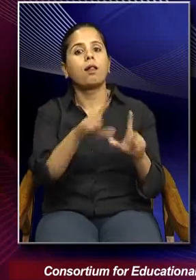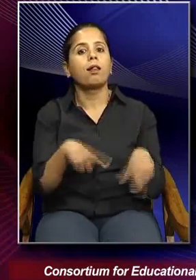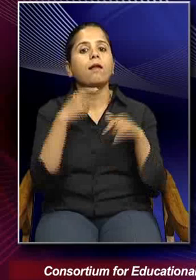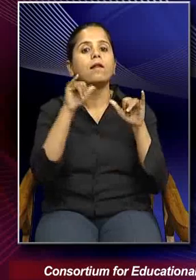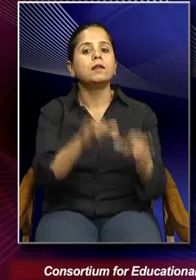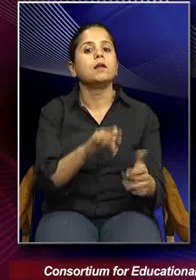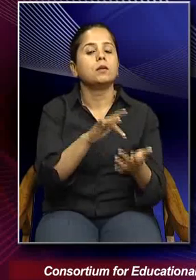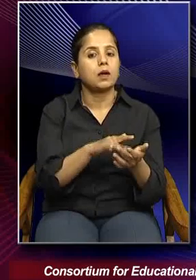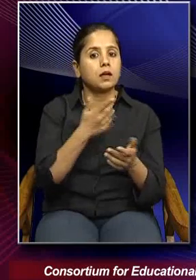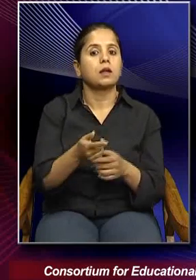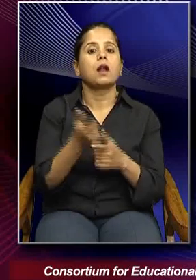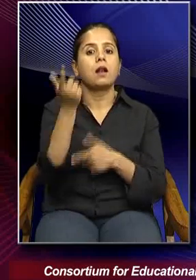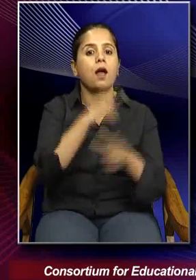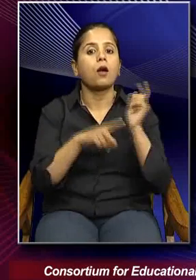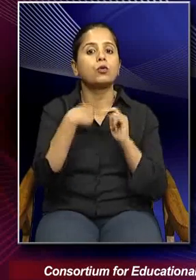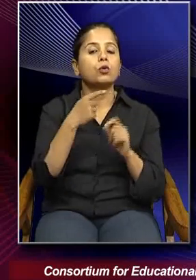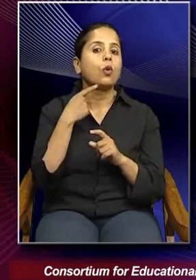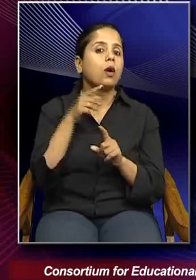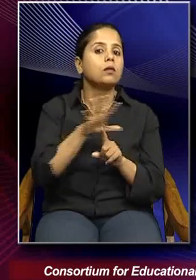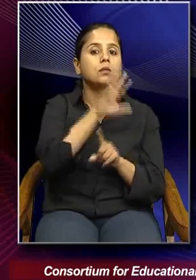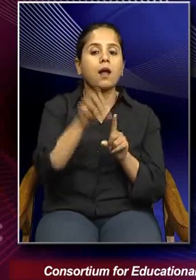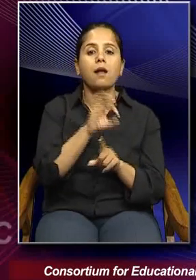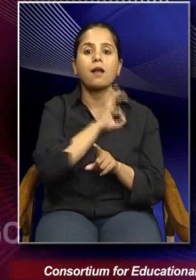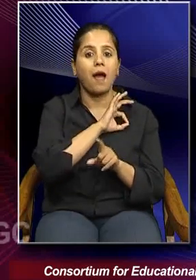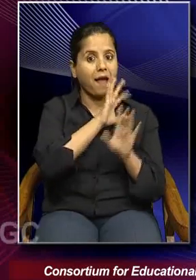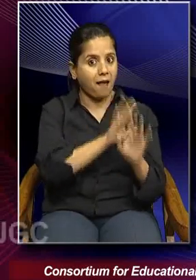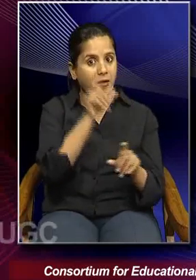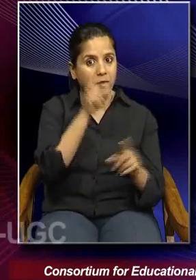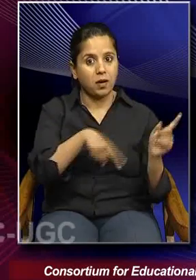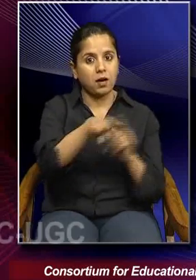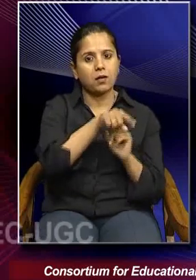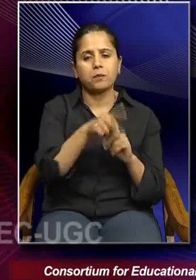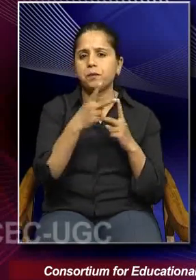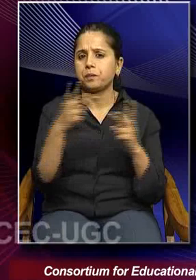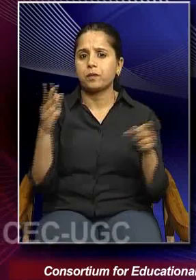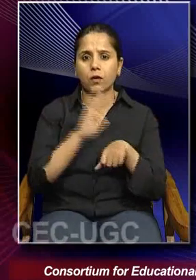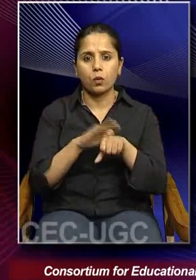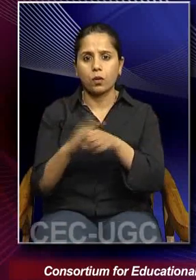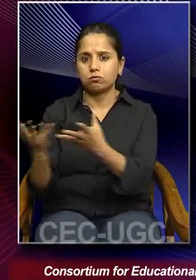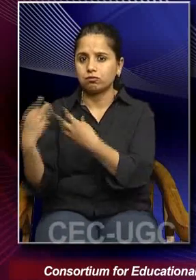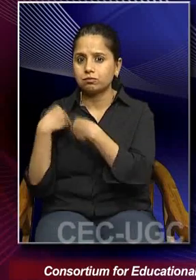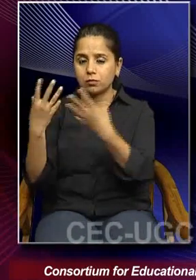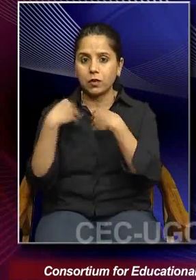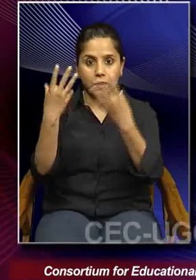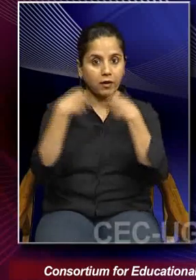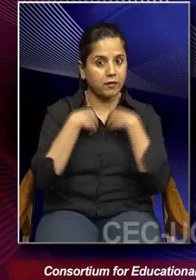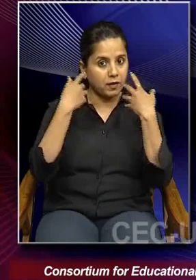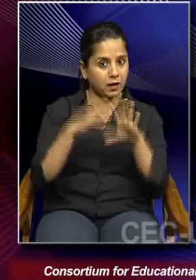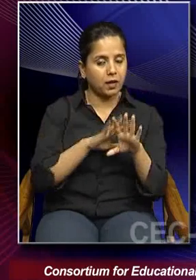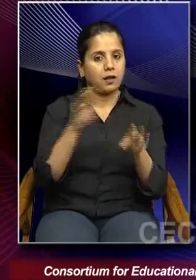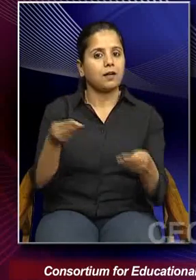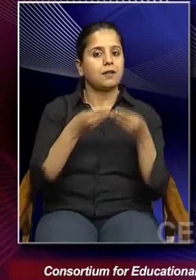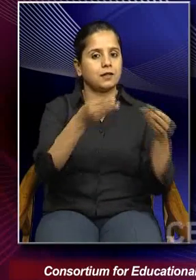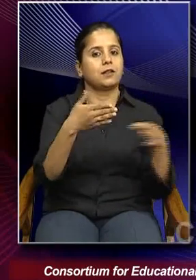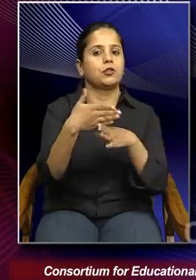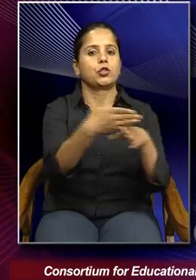भाषा और साहित्य प्रेमियों तक वह अनेक अनुभव जो अर्जित किया हुए हैं उनको बांटना